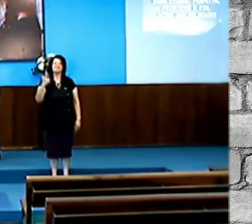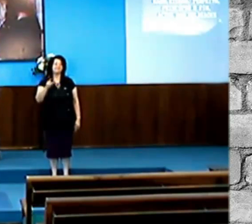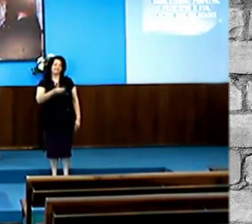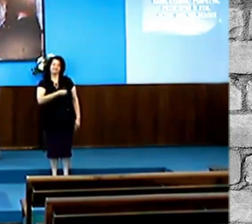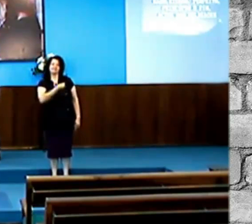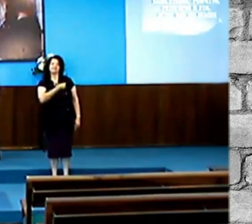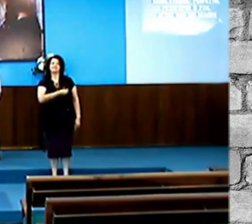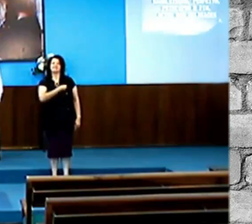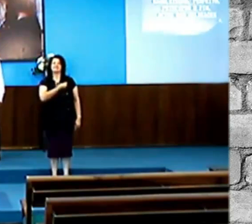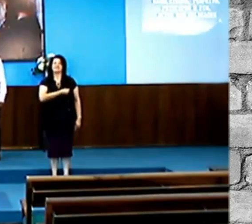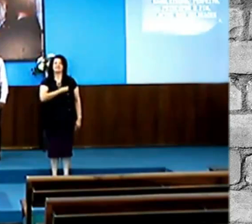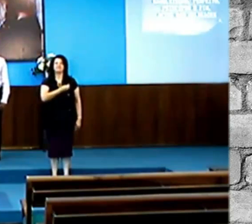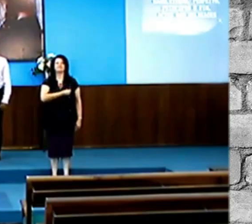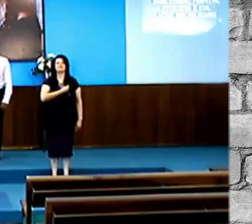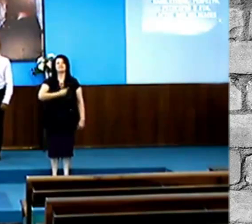Habitas em